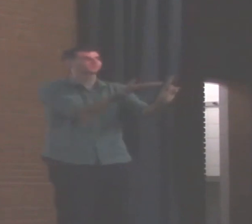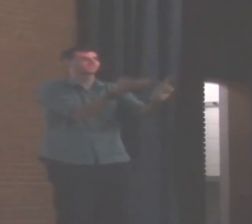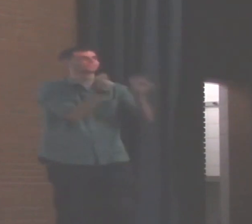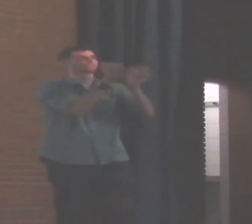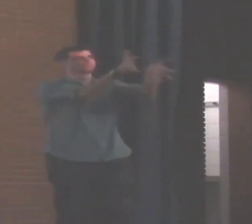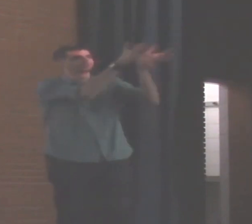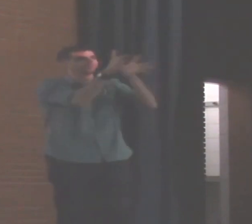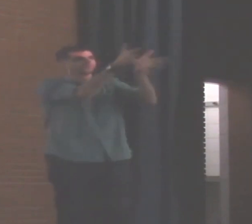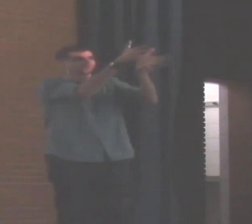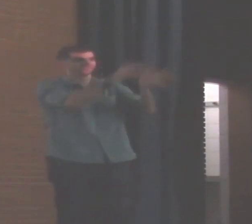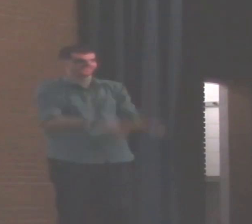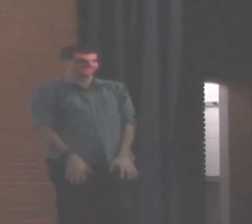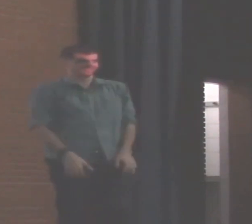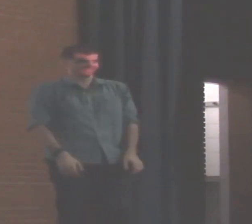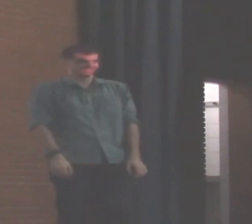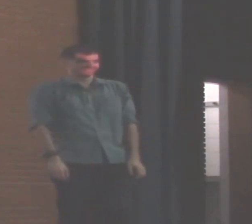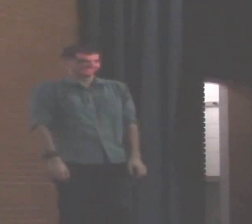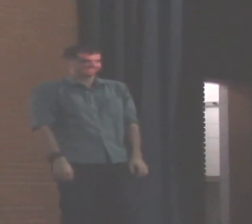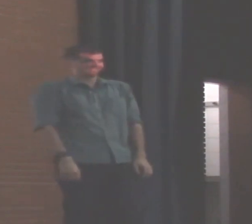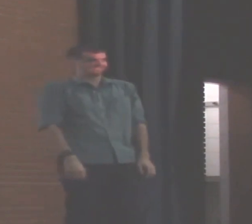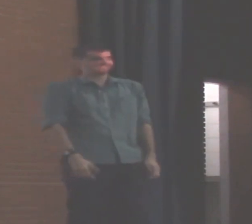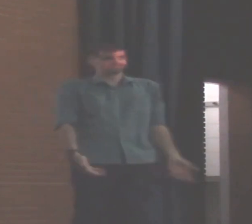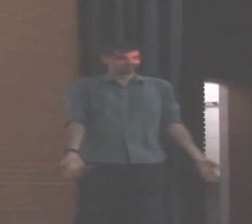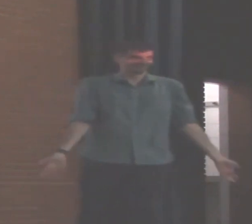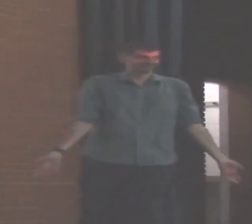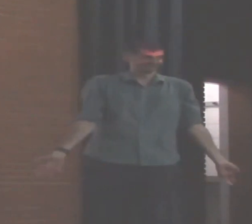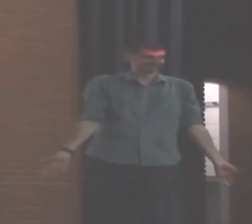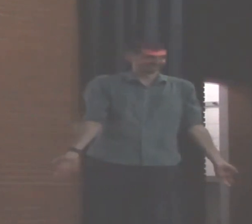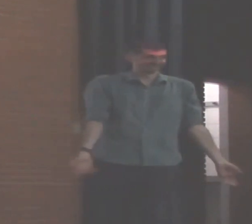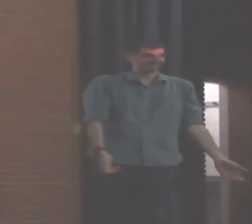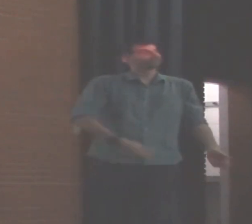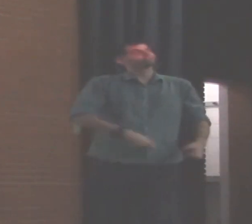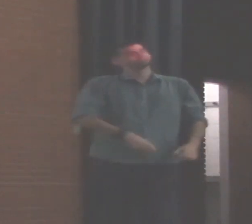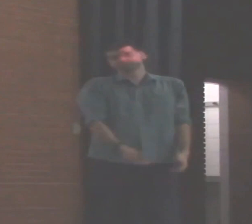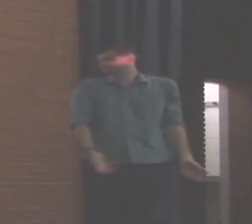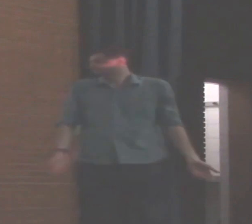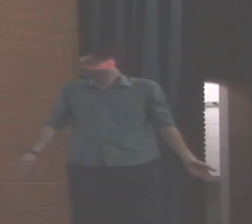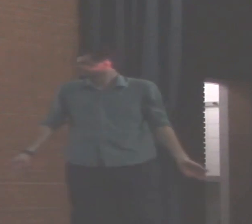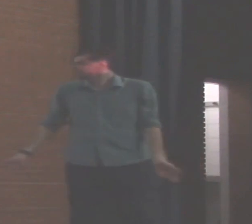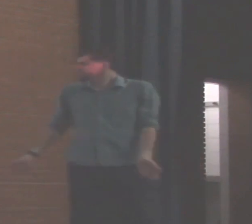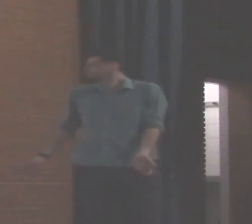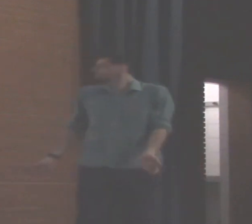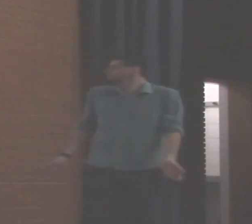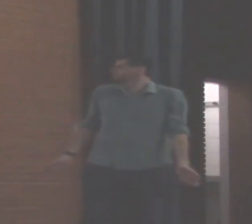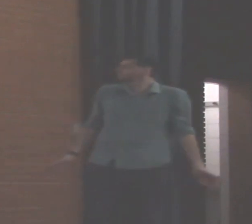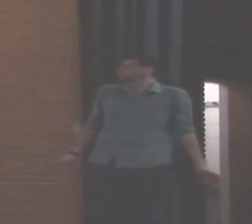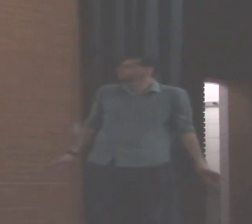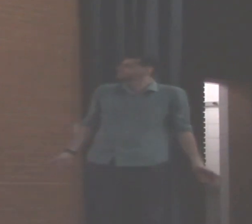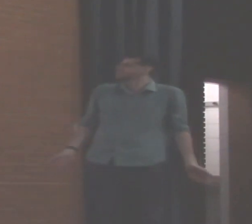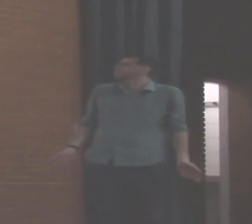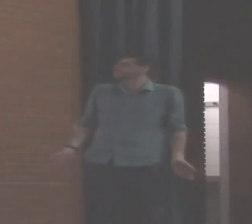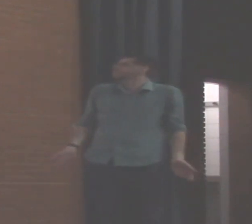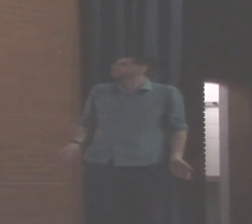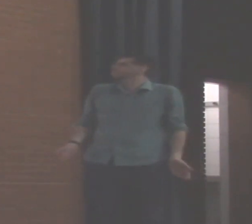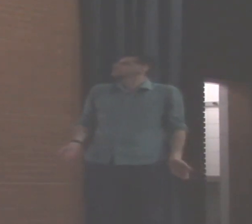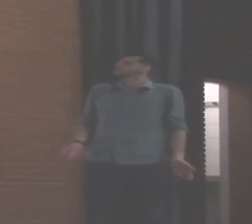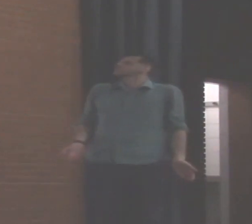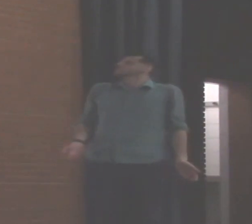ganhar, ainda falta essa visibilidade, o surdo deixar de ser excluído, deixar de ser destacado, ainda realmente é uma